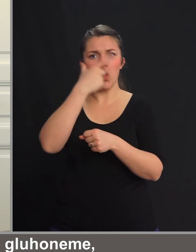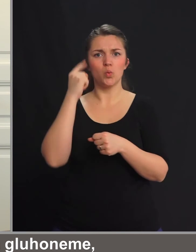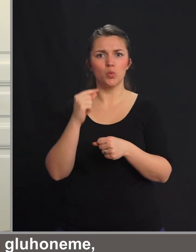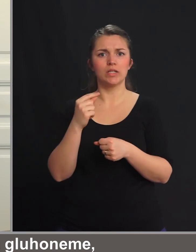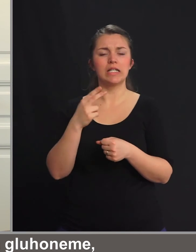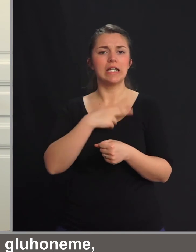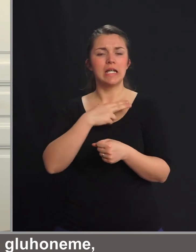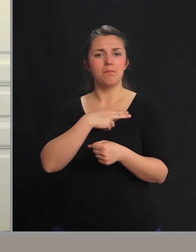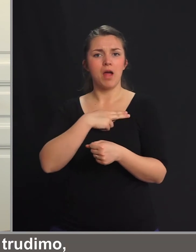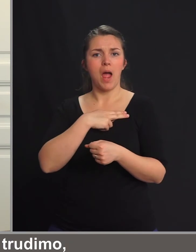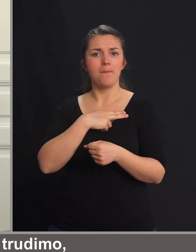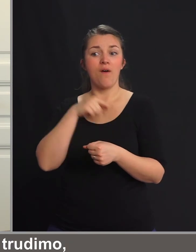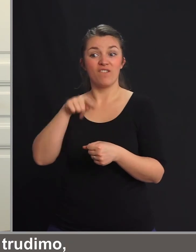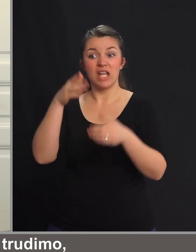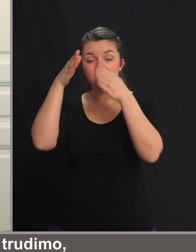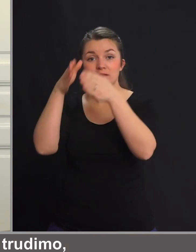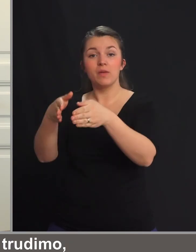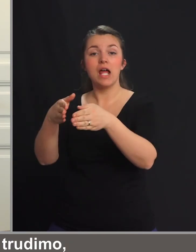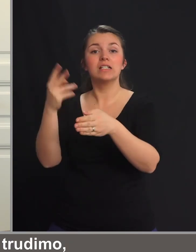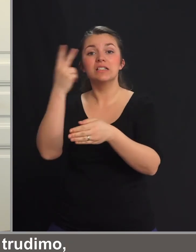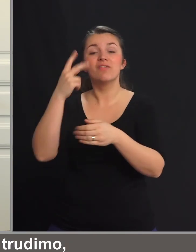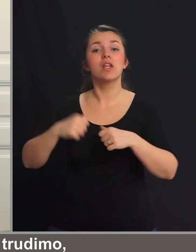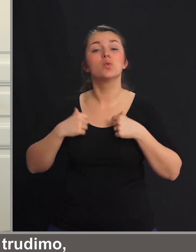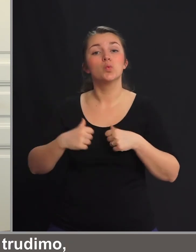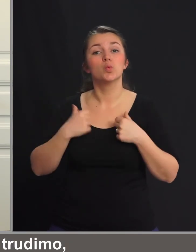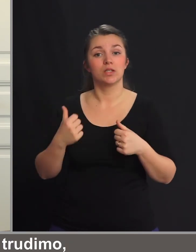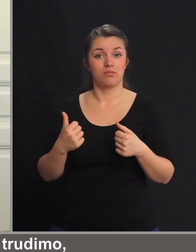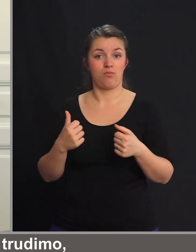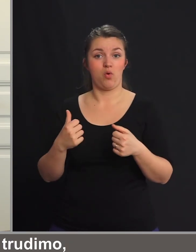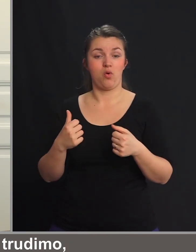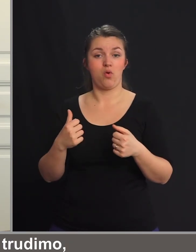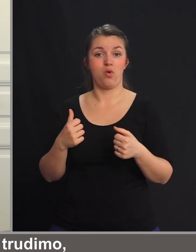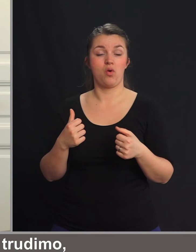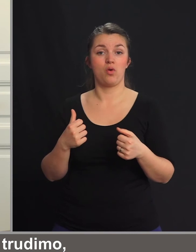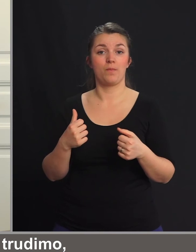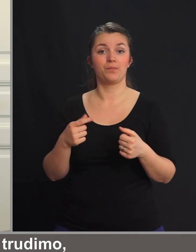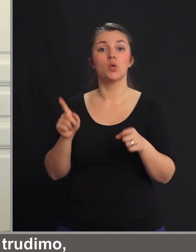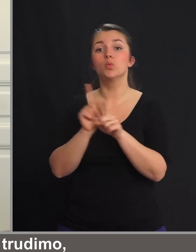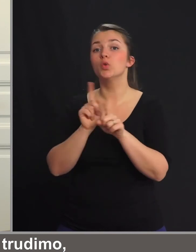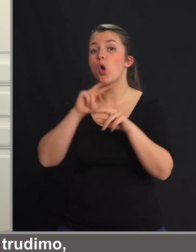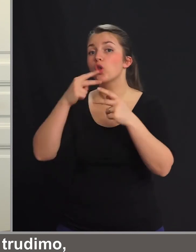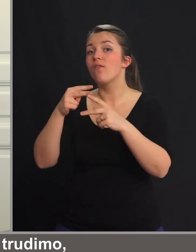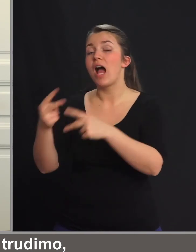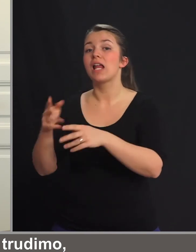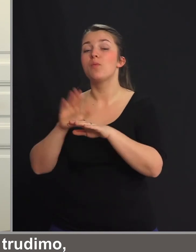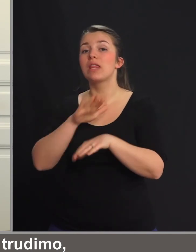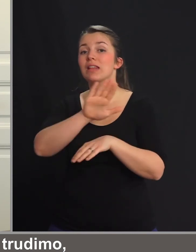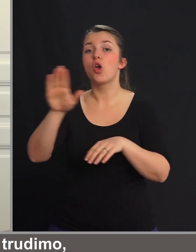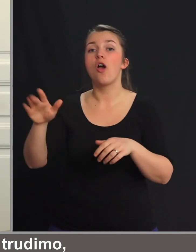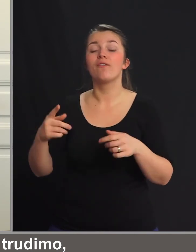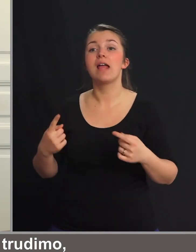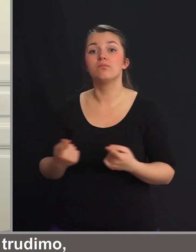ljudi, imamo. In v tej smeri se seveda trudimo, hkrati tudi odgovarjamo na